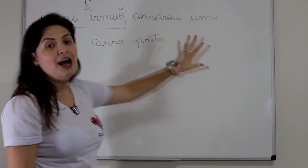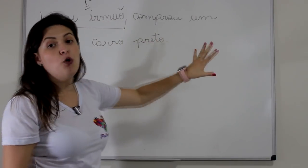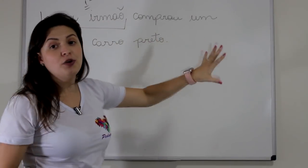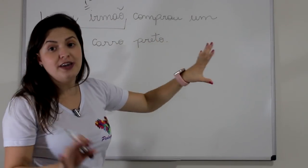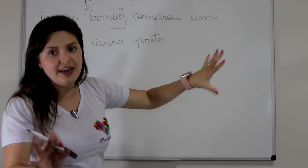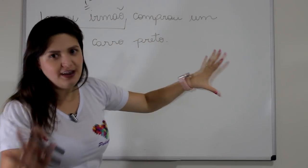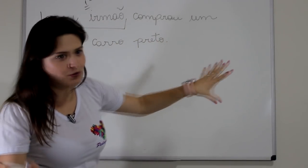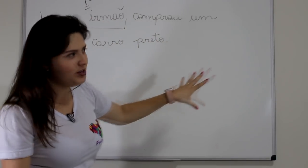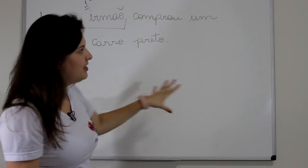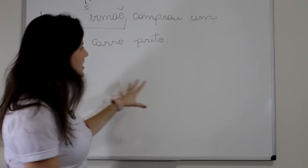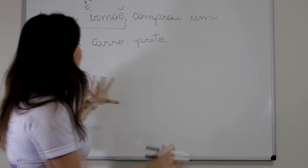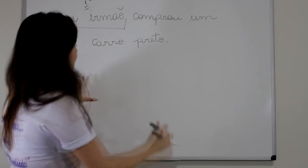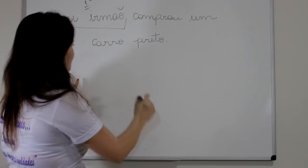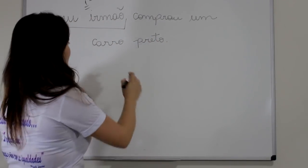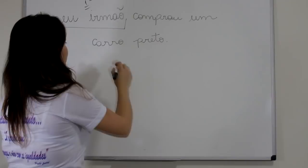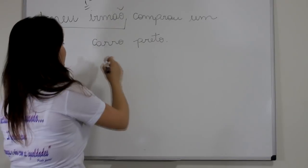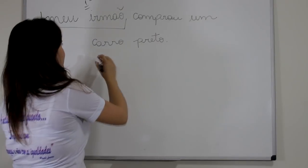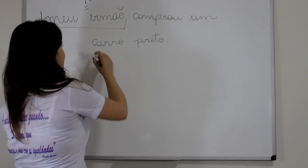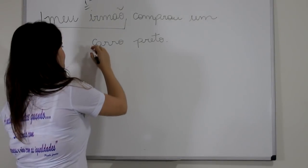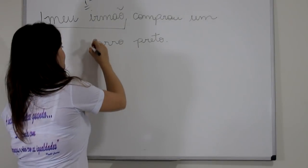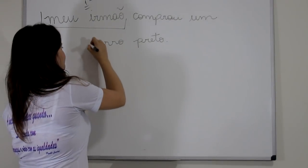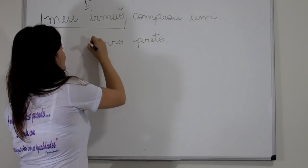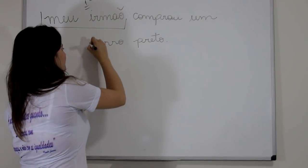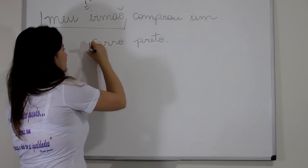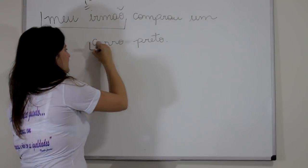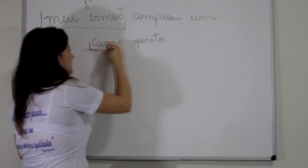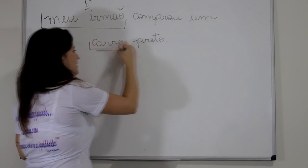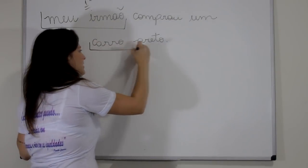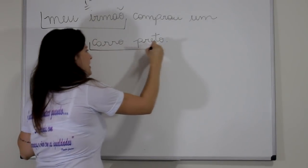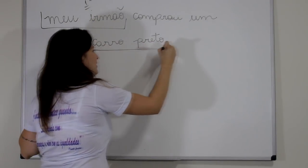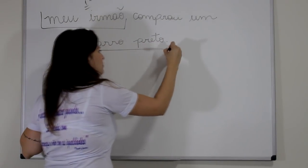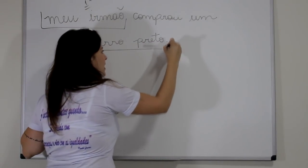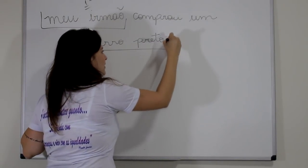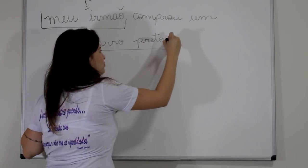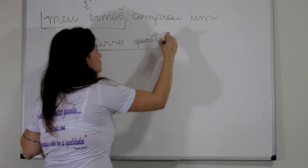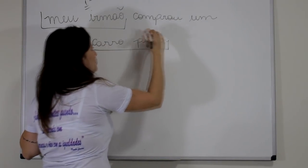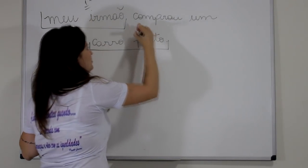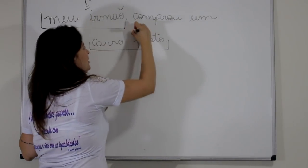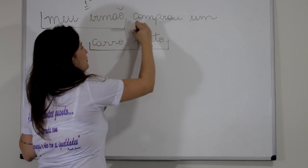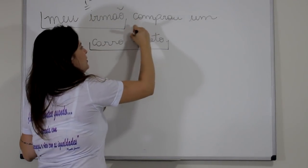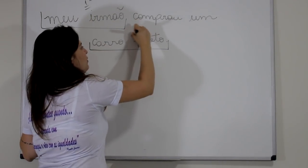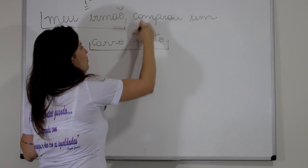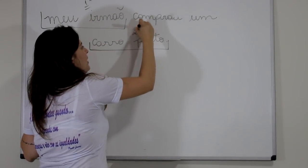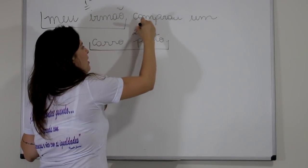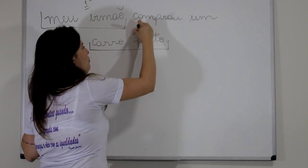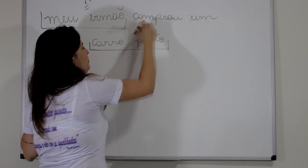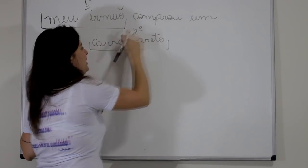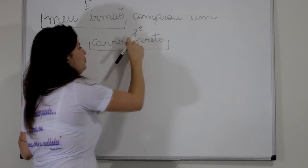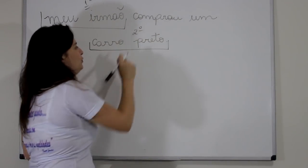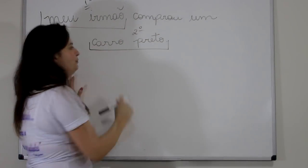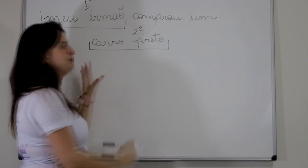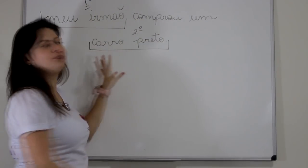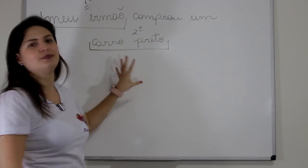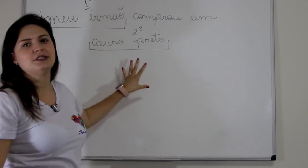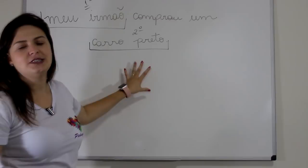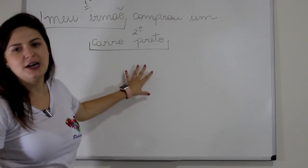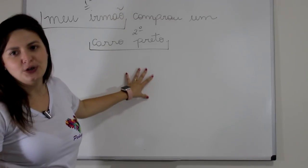o que é o objeto, que é no caso, o objeto aqui, ó, o carro preto,